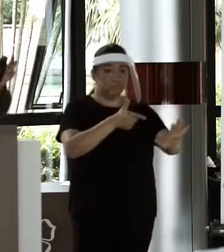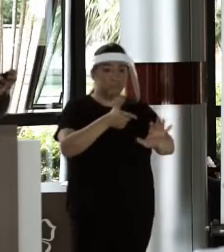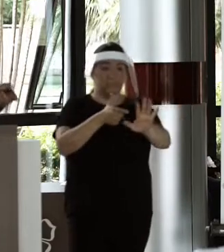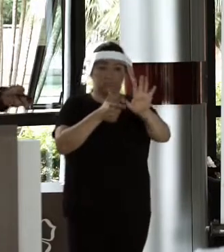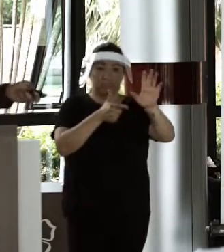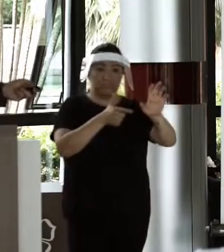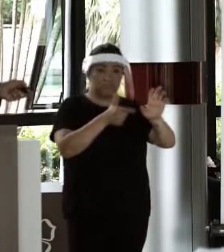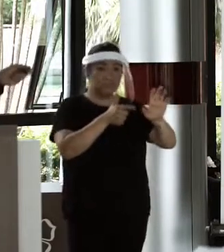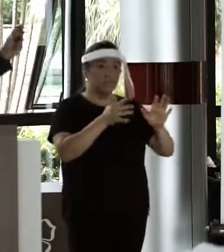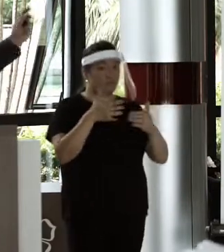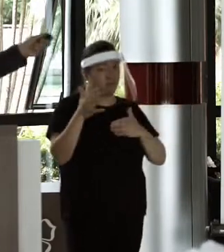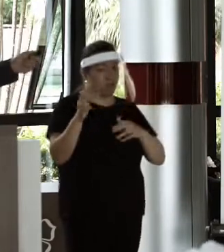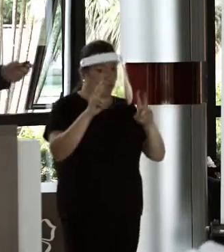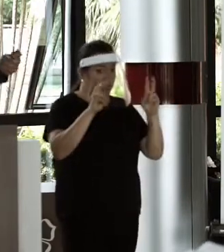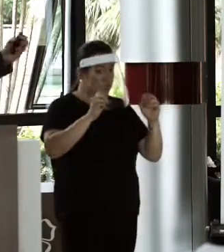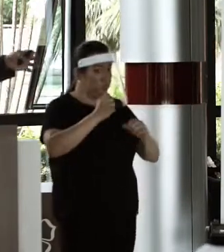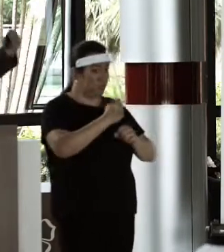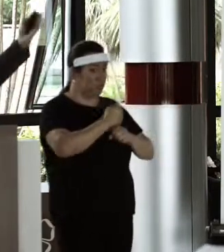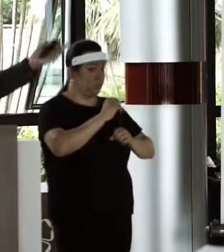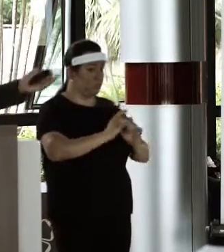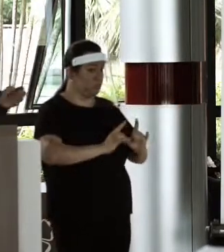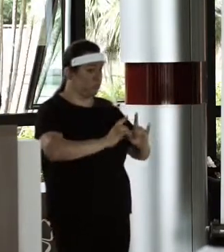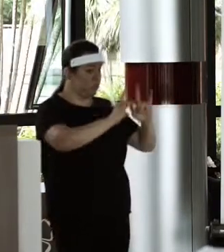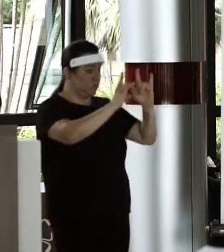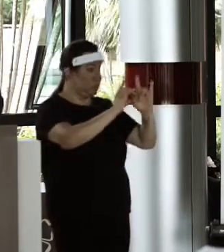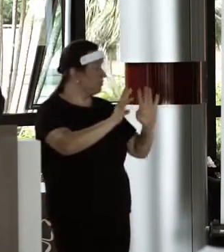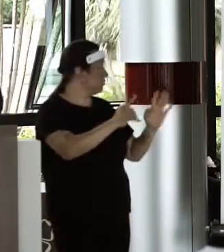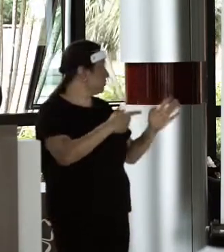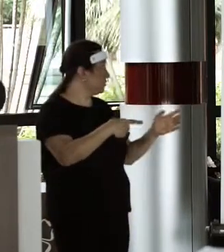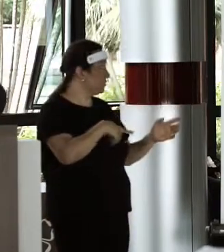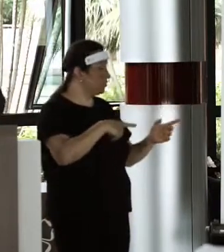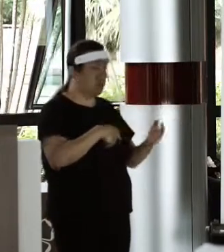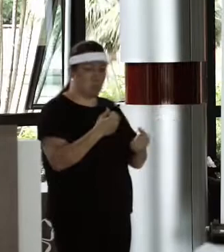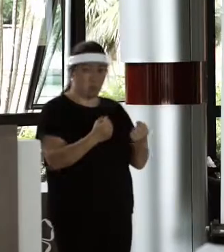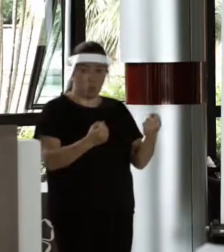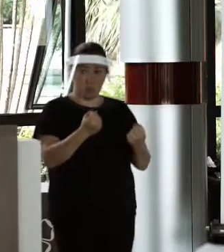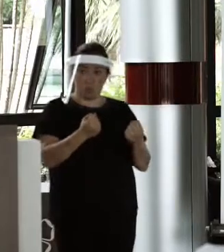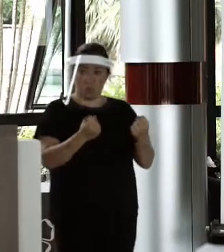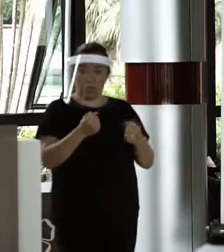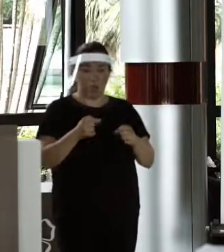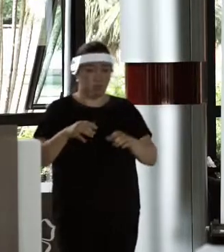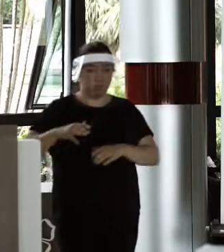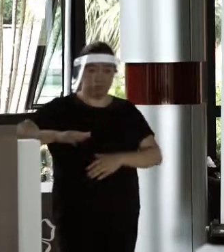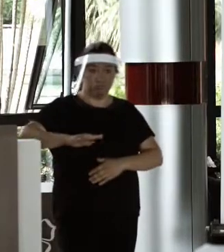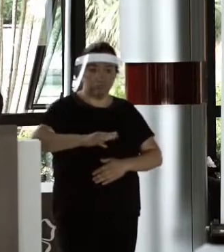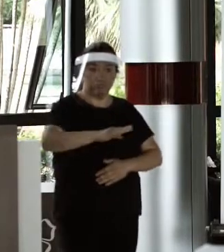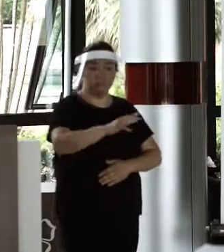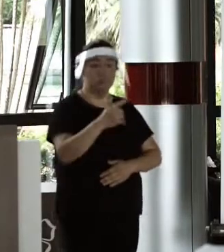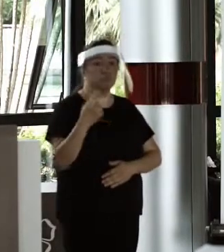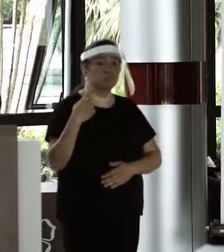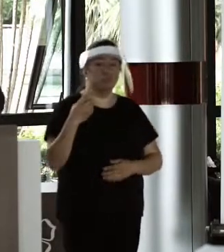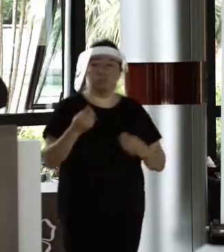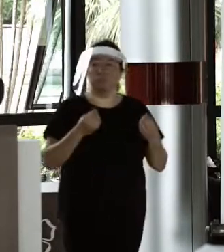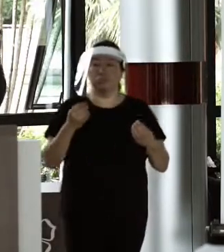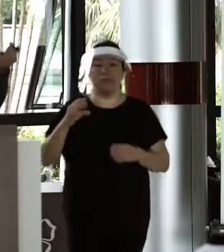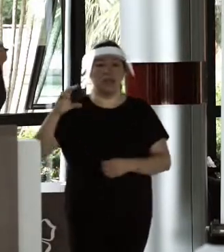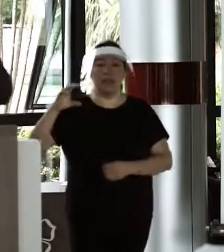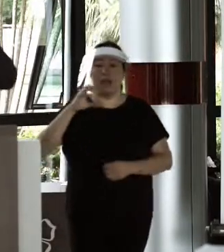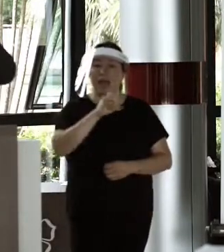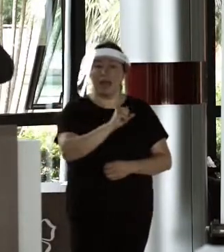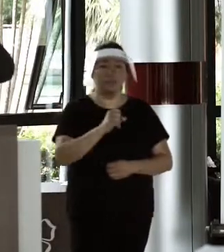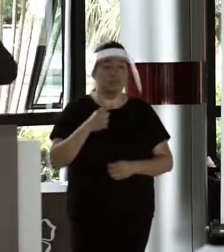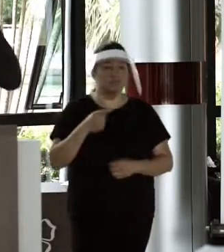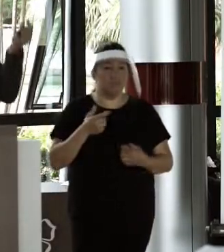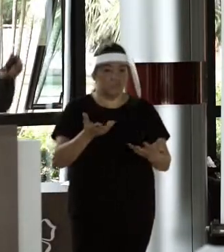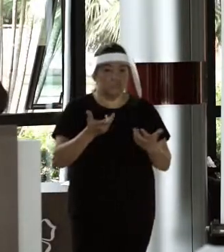das edificações aqui, ó. Então, tinha ali um carro de Fórmula 1, né, sendo filmado por uma câmera térmica. Talvez muitos